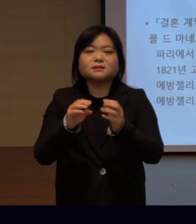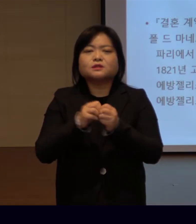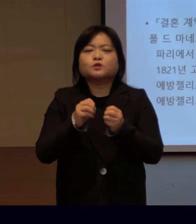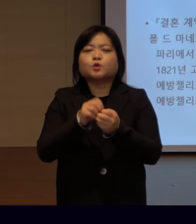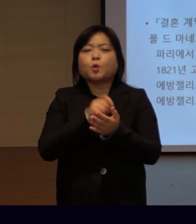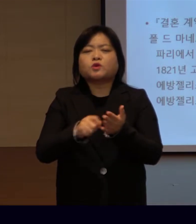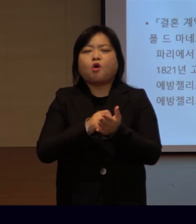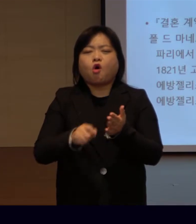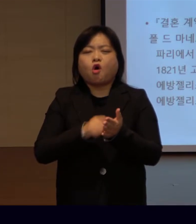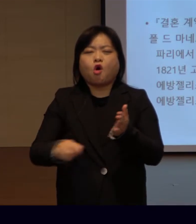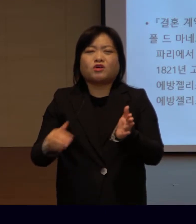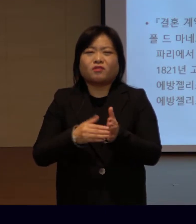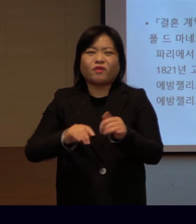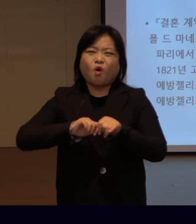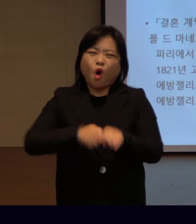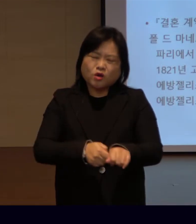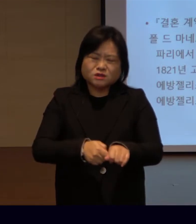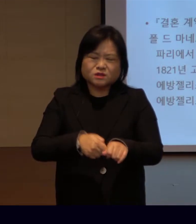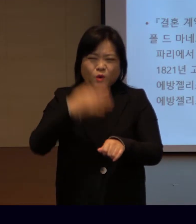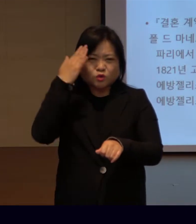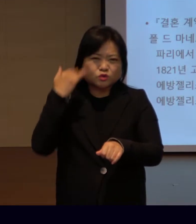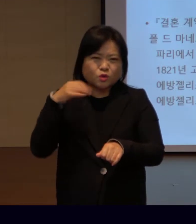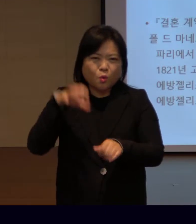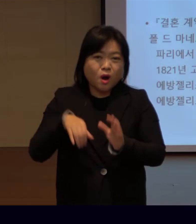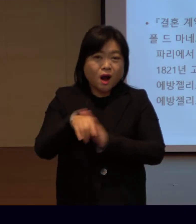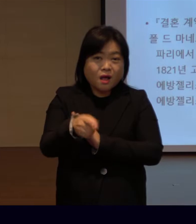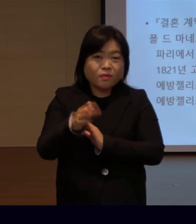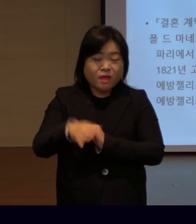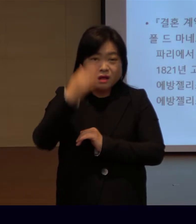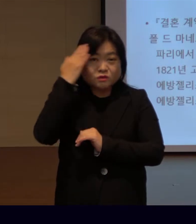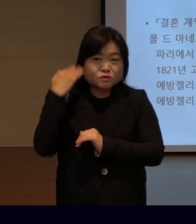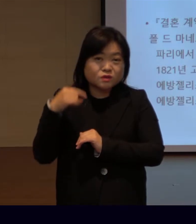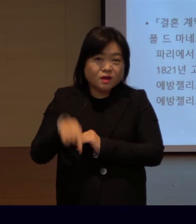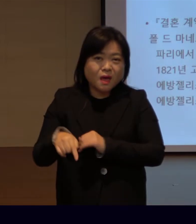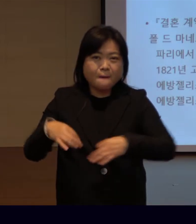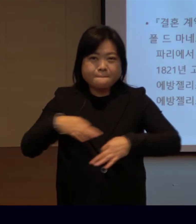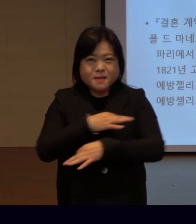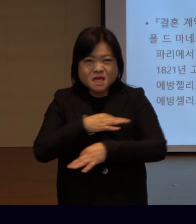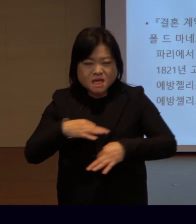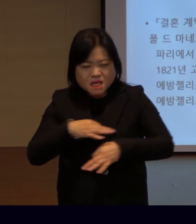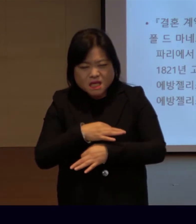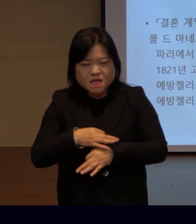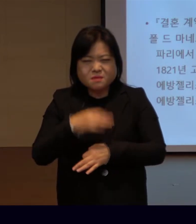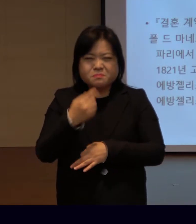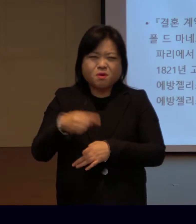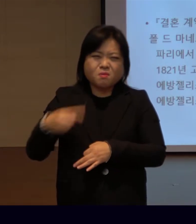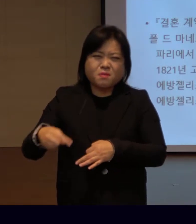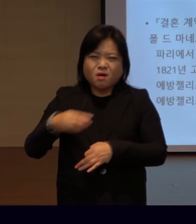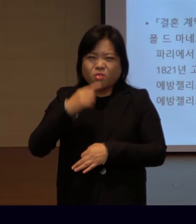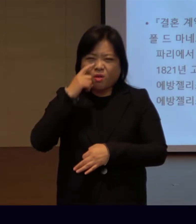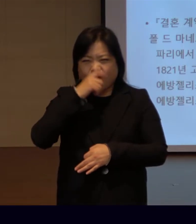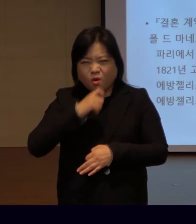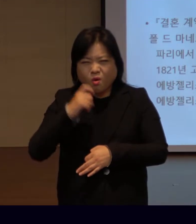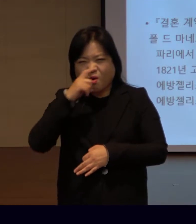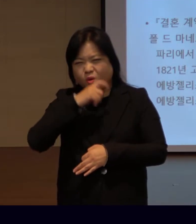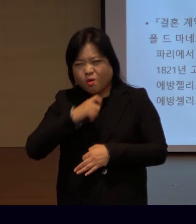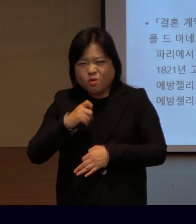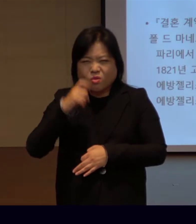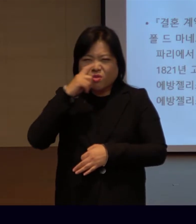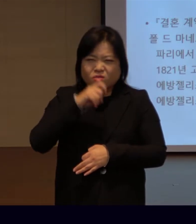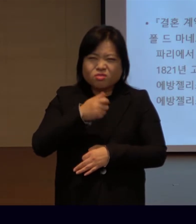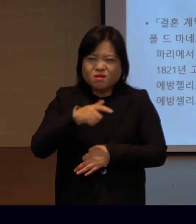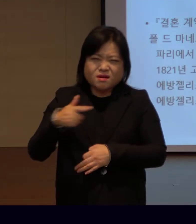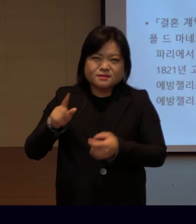기가 막힙니다. 억지로 수녀원에 갔는데 거기 수녀원의 비리 뭐 온갖 정말 이루 말할 수